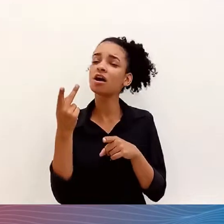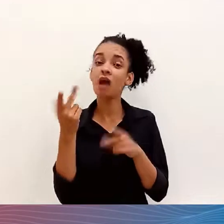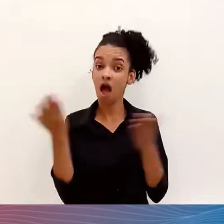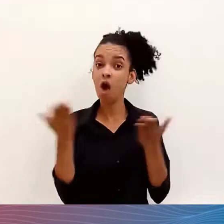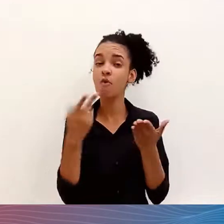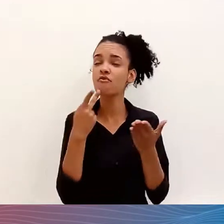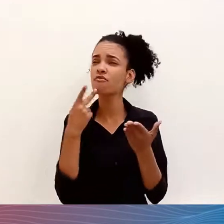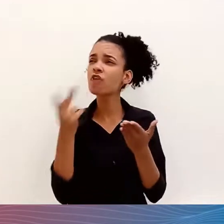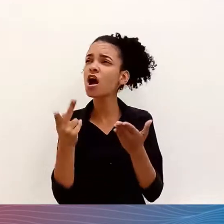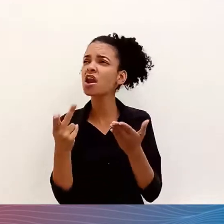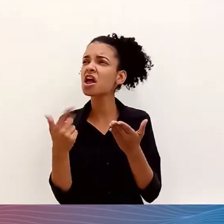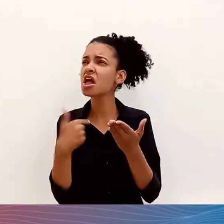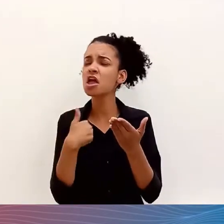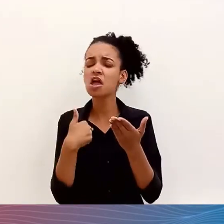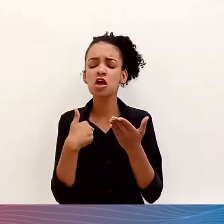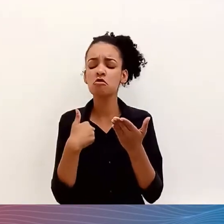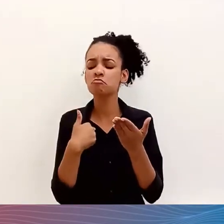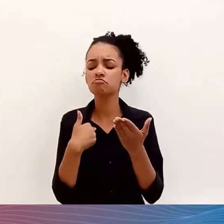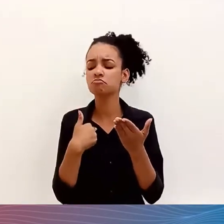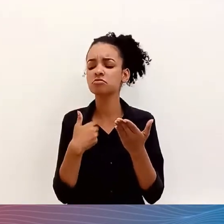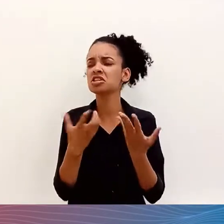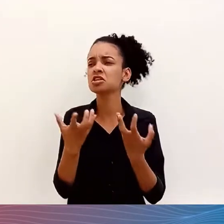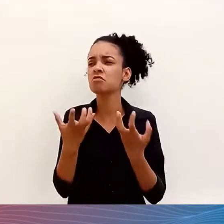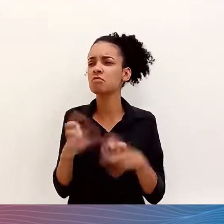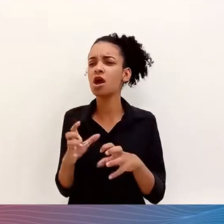mim mesmo.